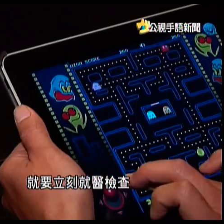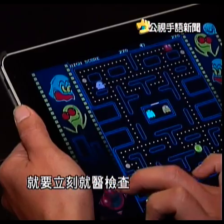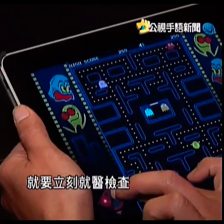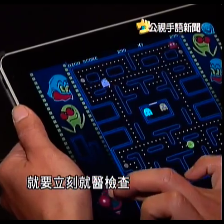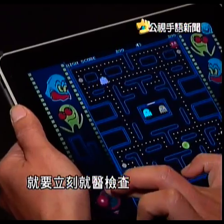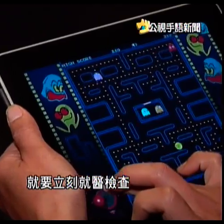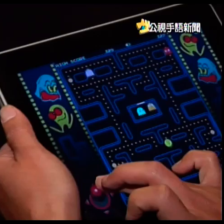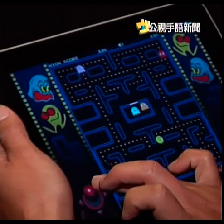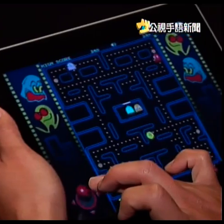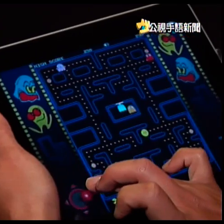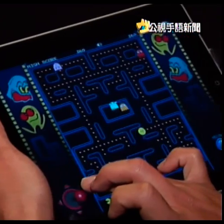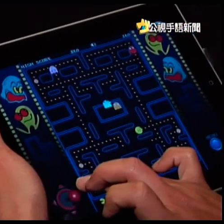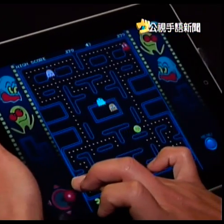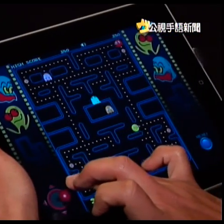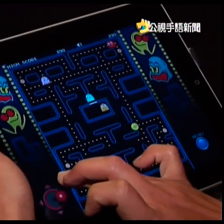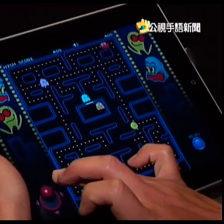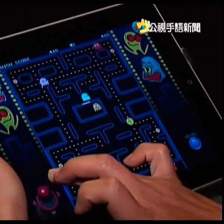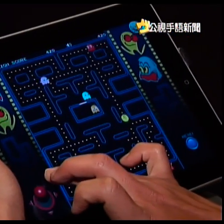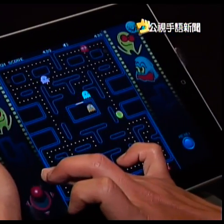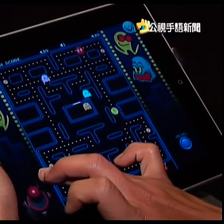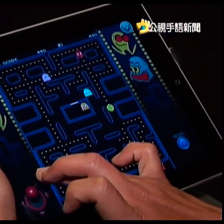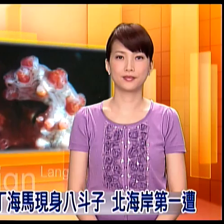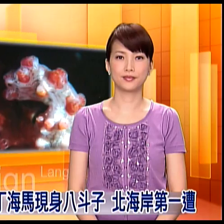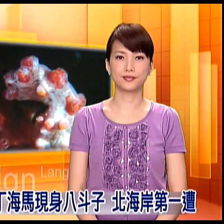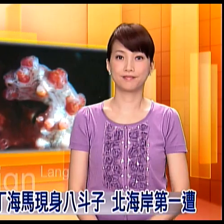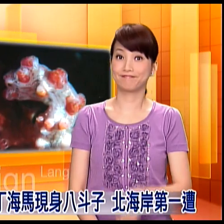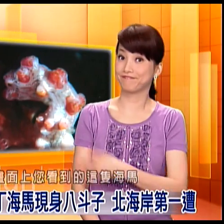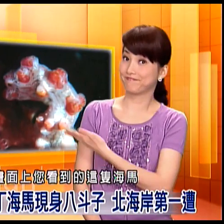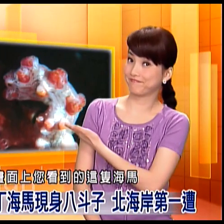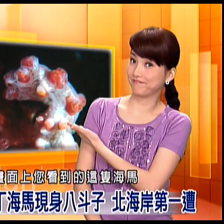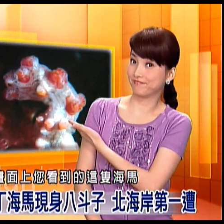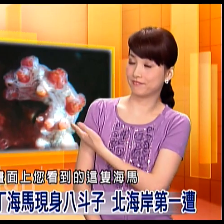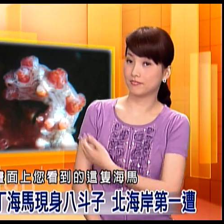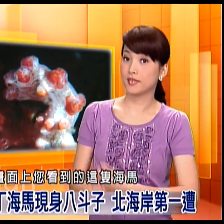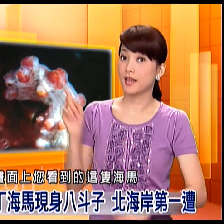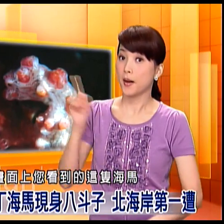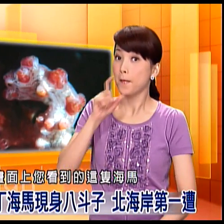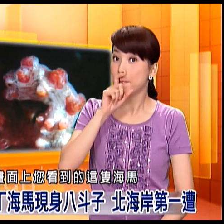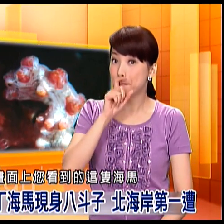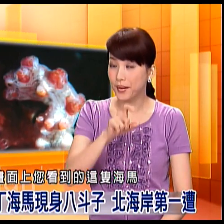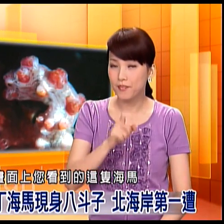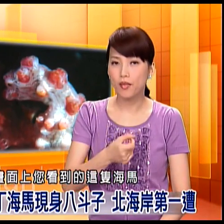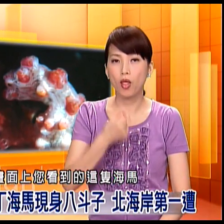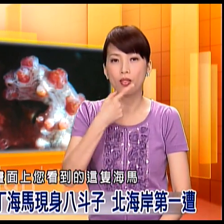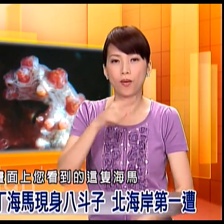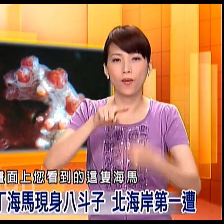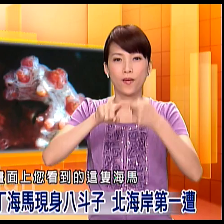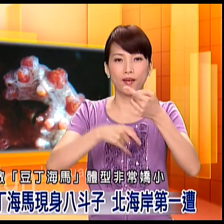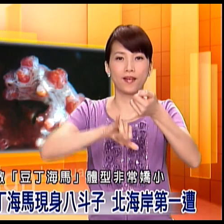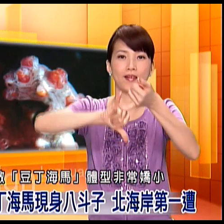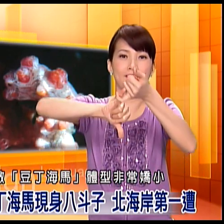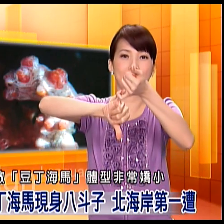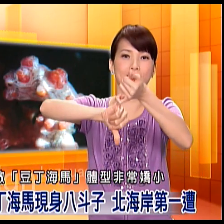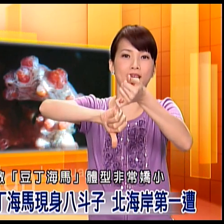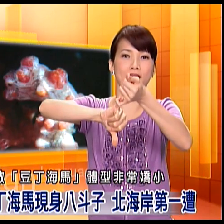检查。记者吴瑶玉、张国良台北报道。 在画面上您看到的这一只海马叫做豆丁海